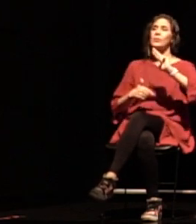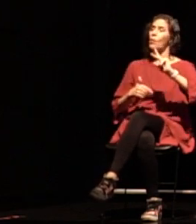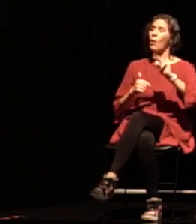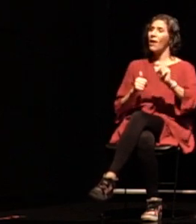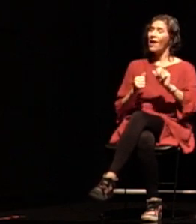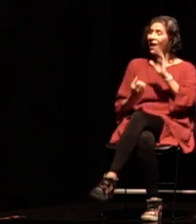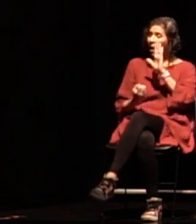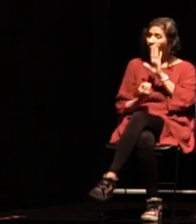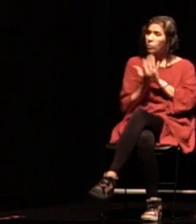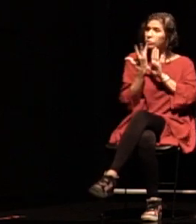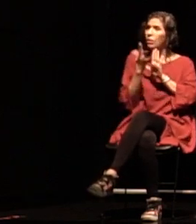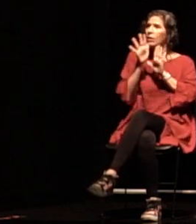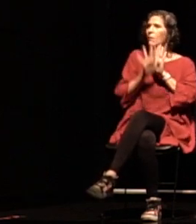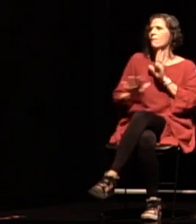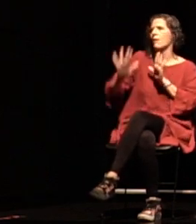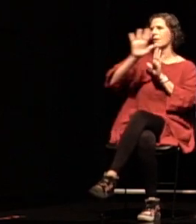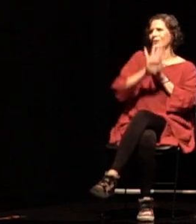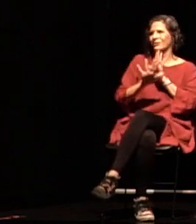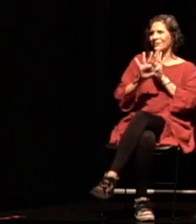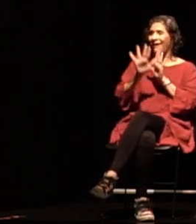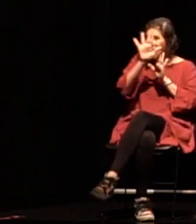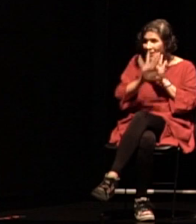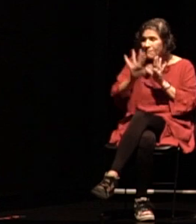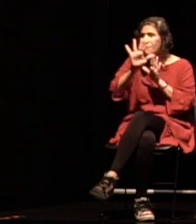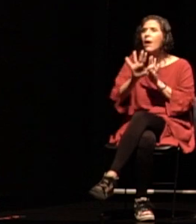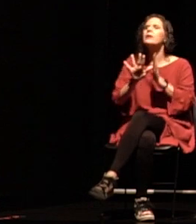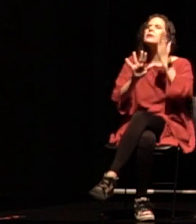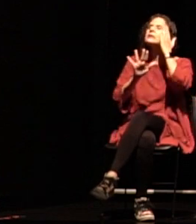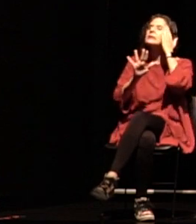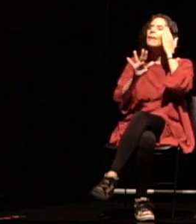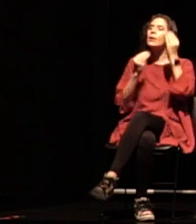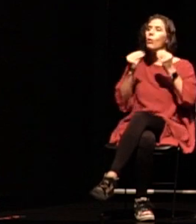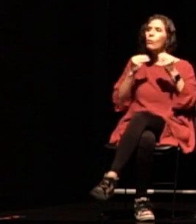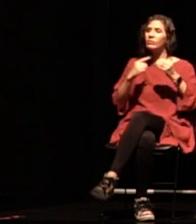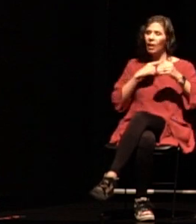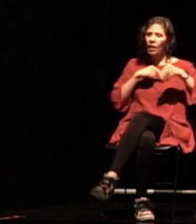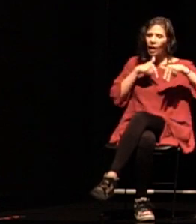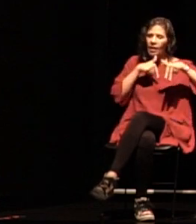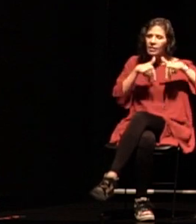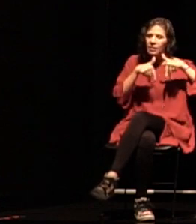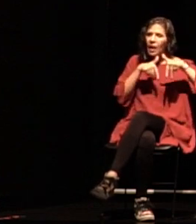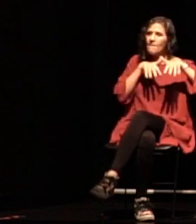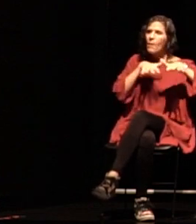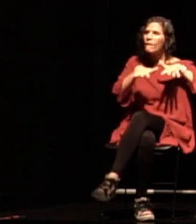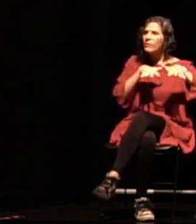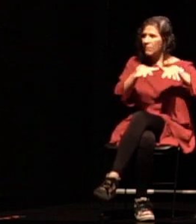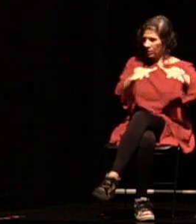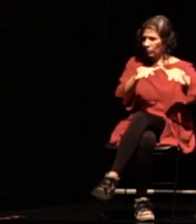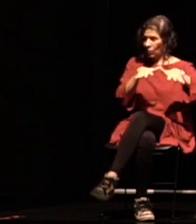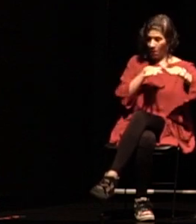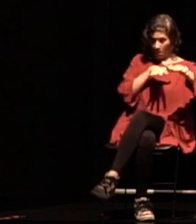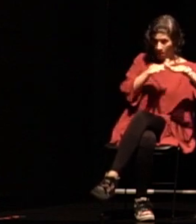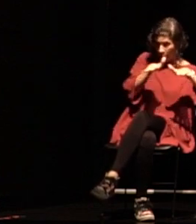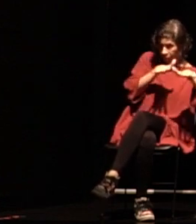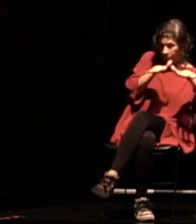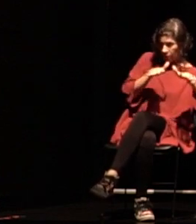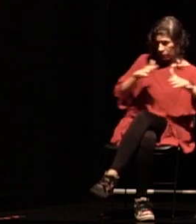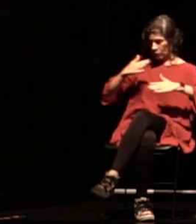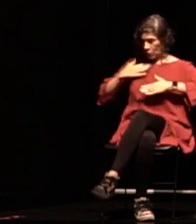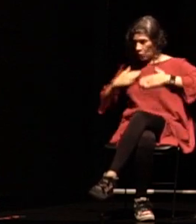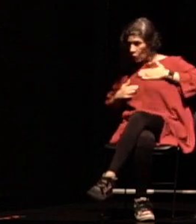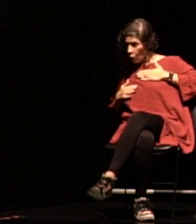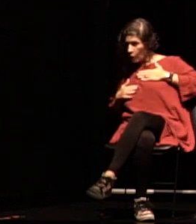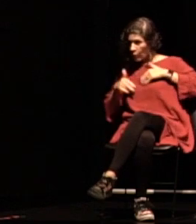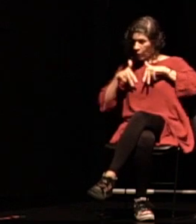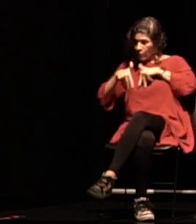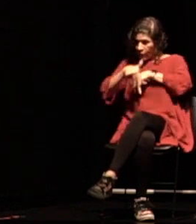E essas imagens têm uma consciência da sua transiência. Elas estão entre o movimento, o corpo, o